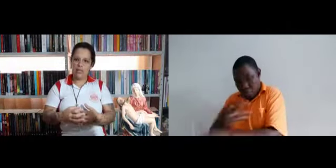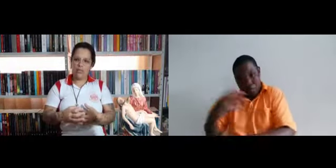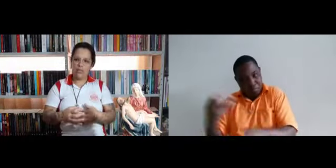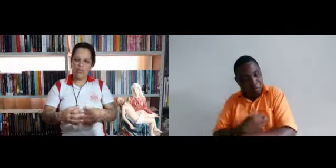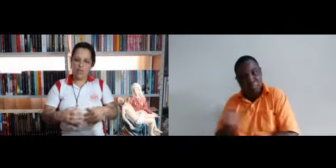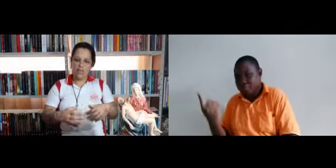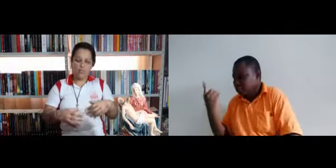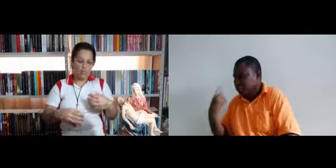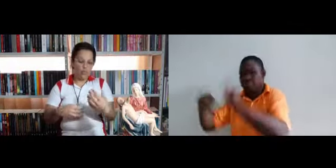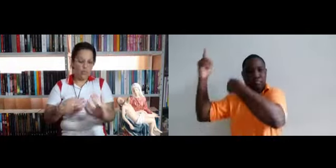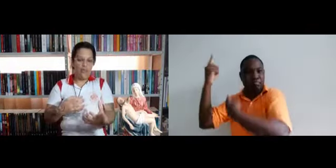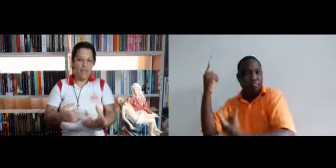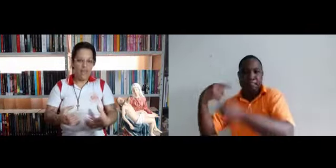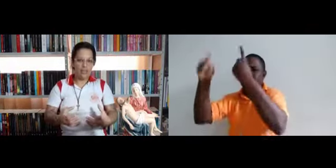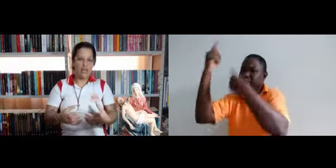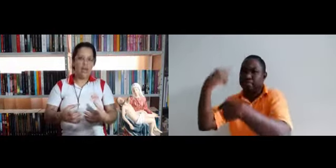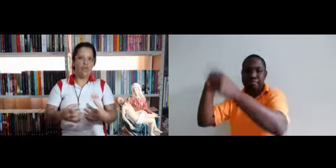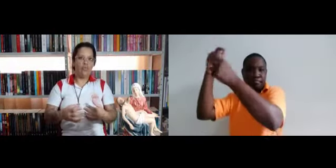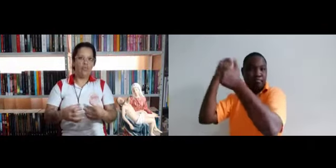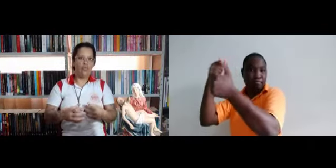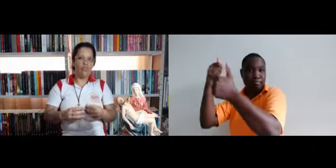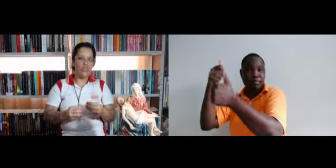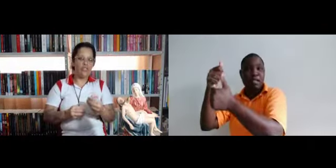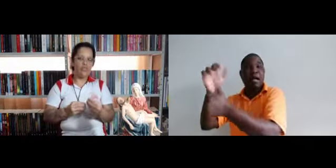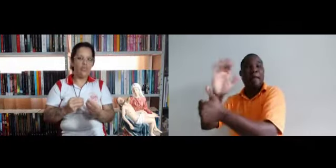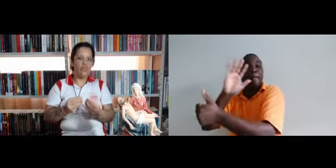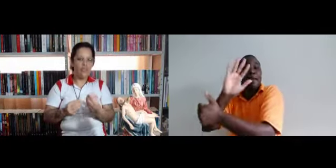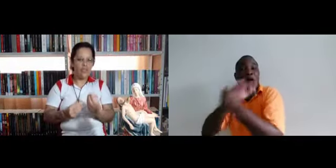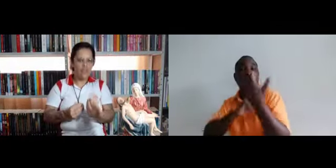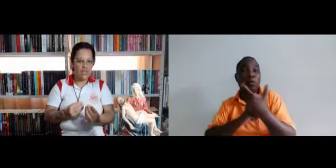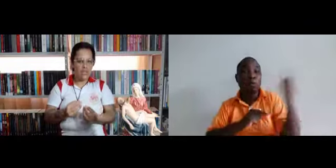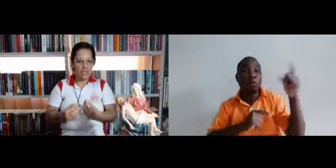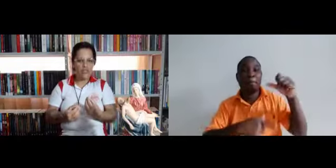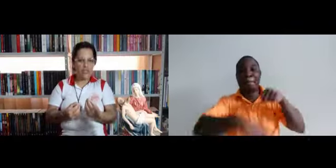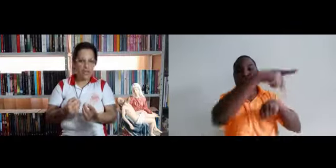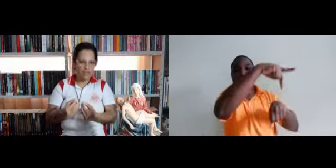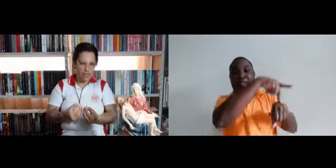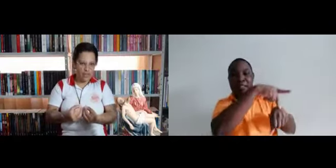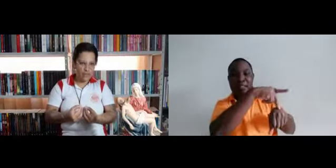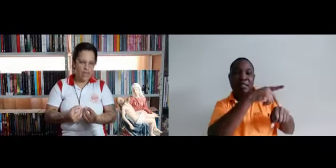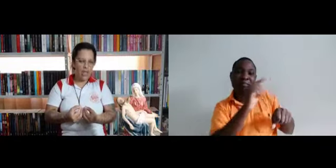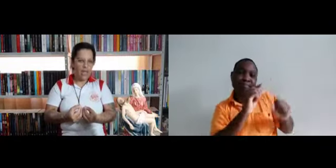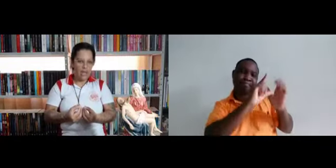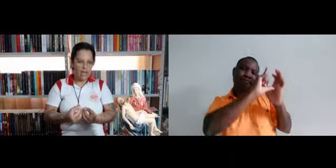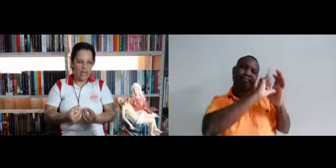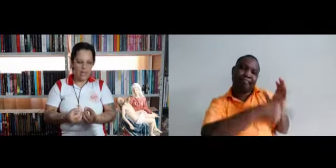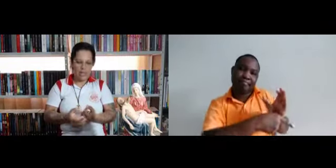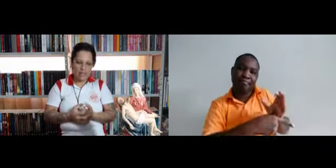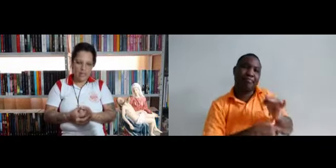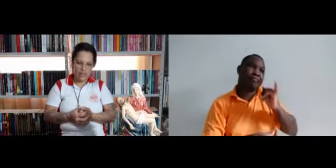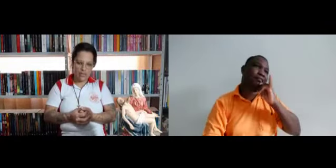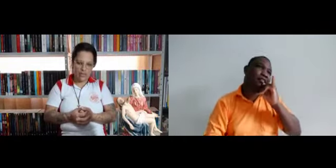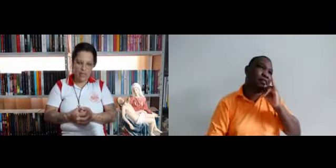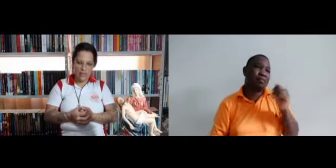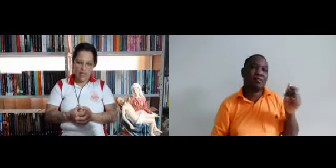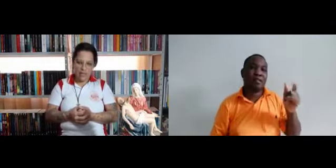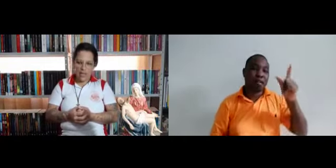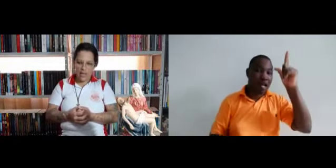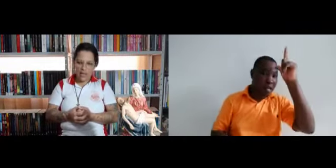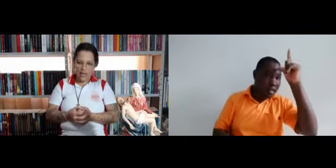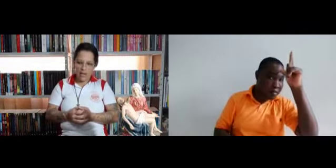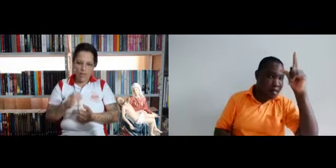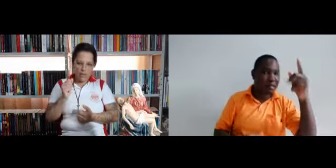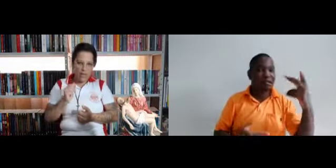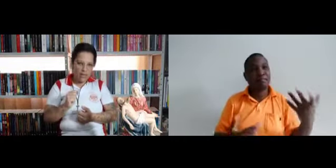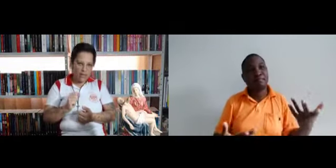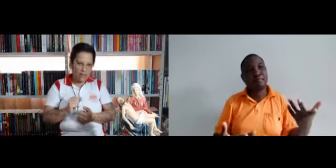E por sua vez, um sentimento de vingança e de revanche entre essas nações,